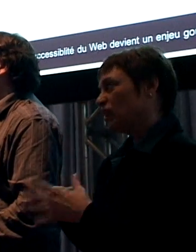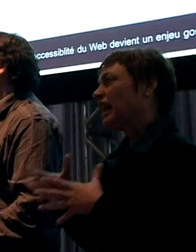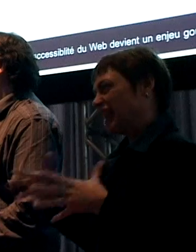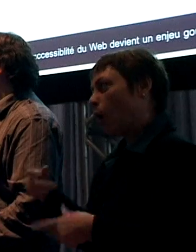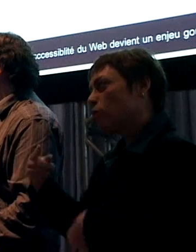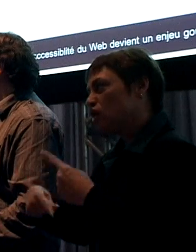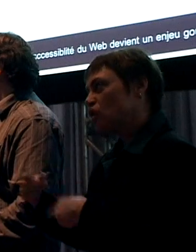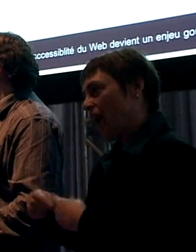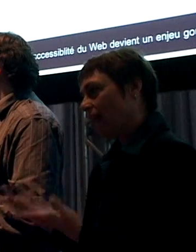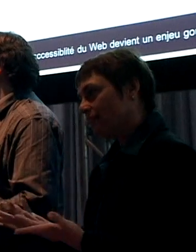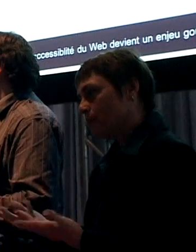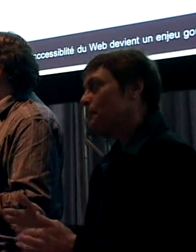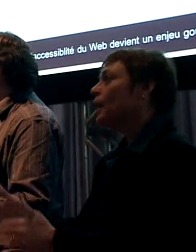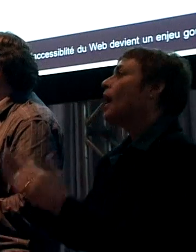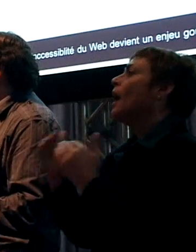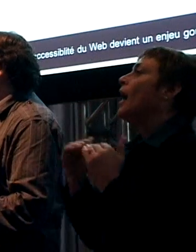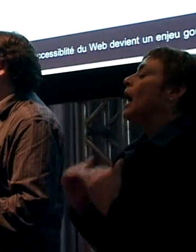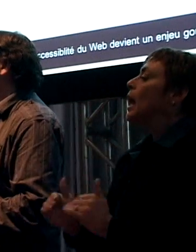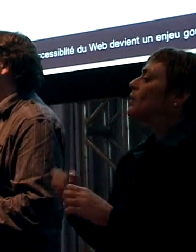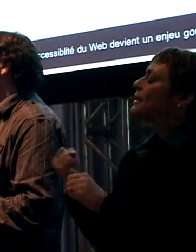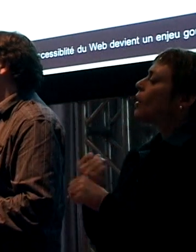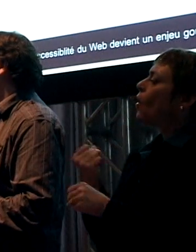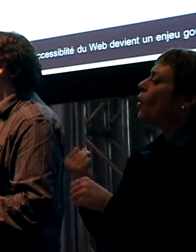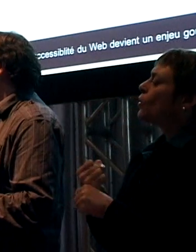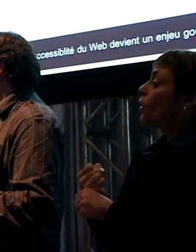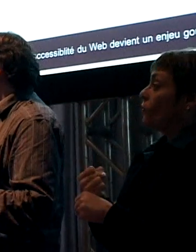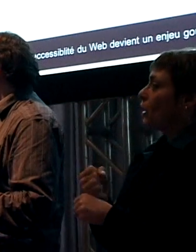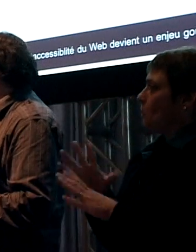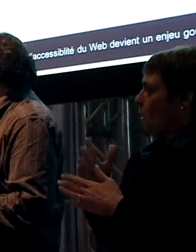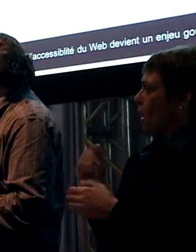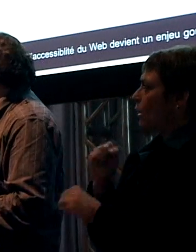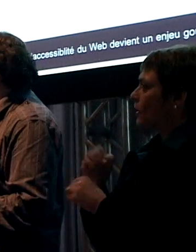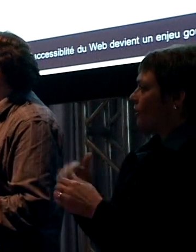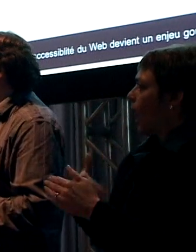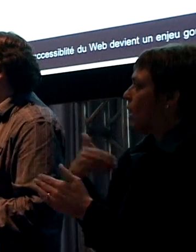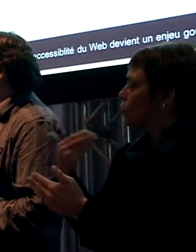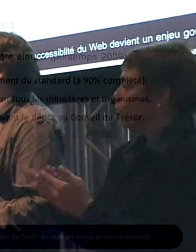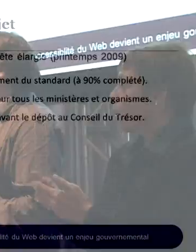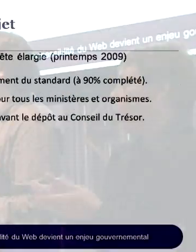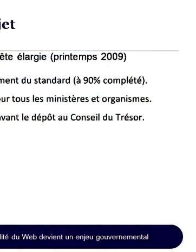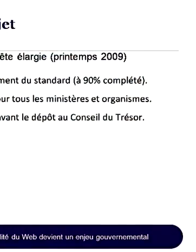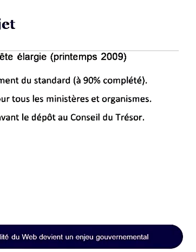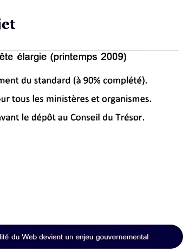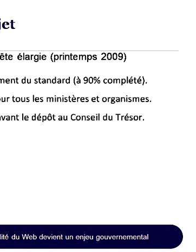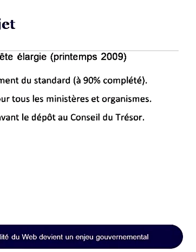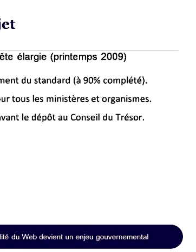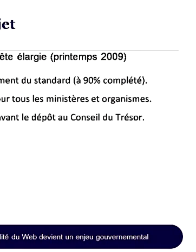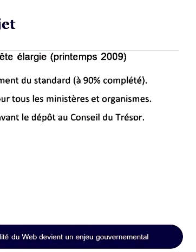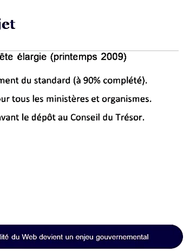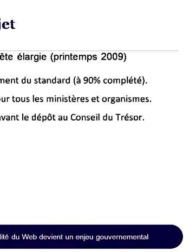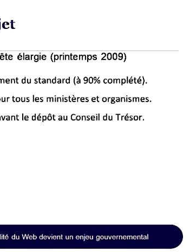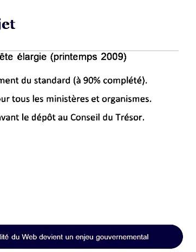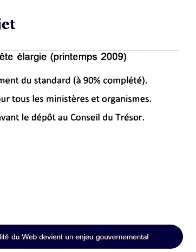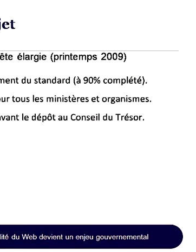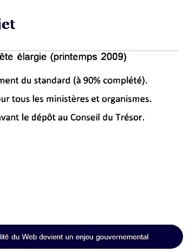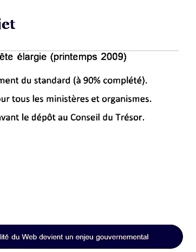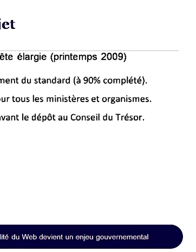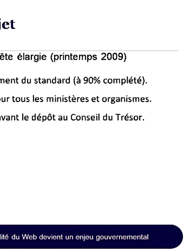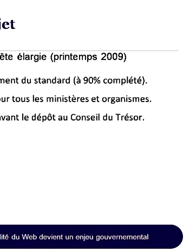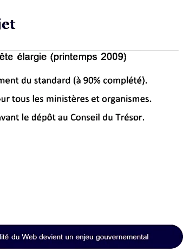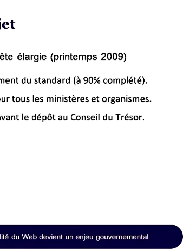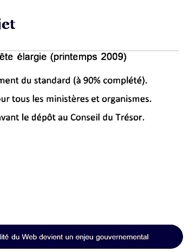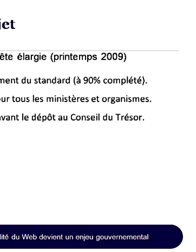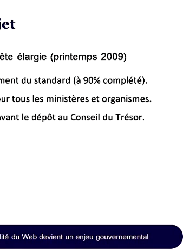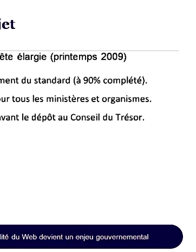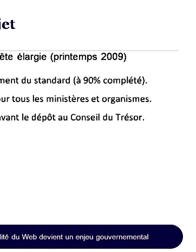Donc ensuite, la prochaine étape de ça, parce qu'on a fait un bon bout de travail déjà, c'est de présenter les documents de standards à l'ensemble du gouvernement du Québec pour qu